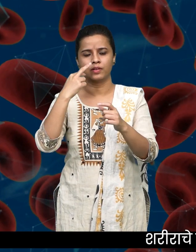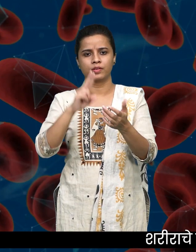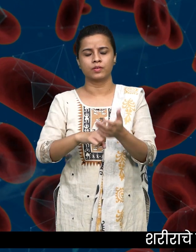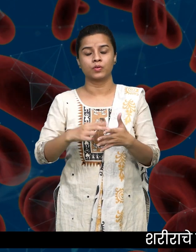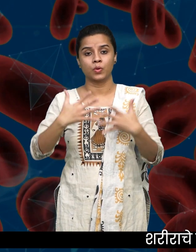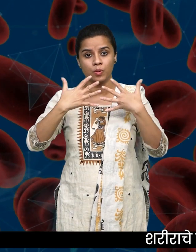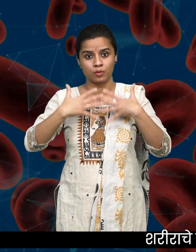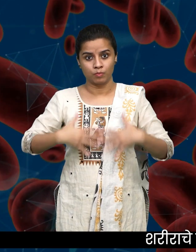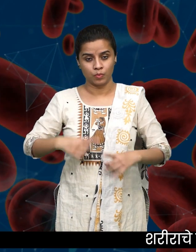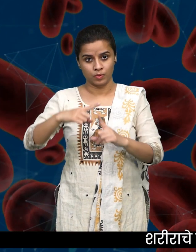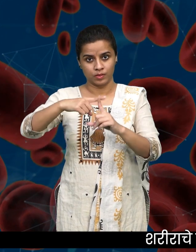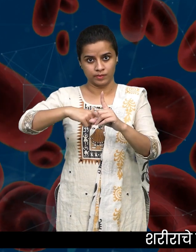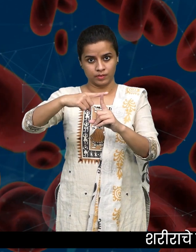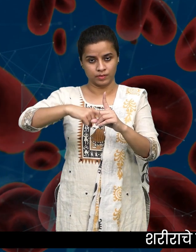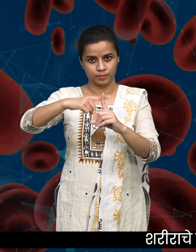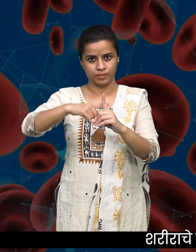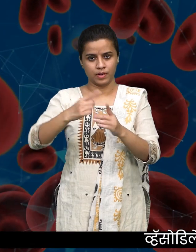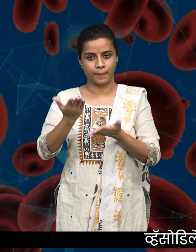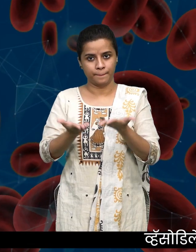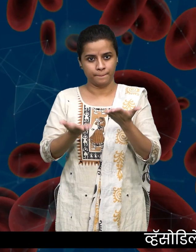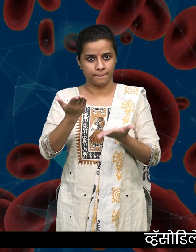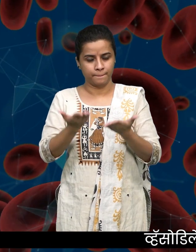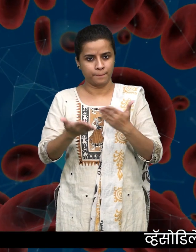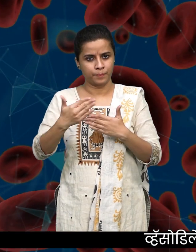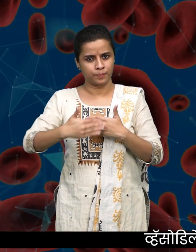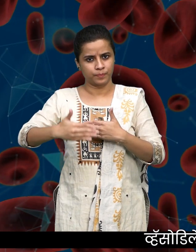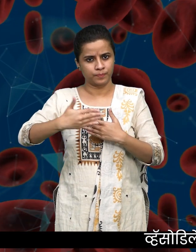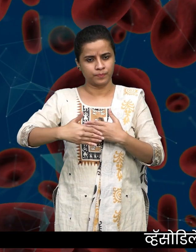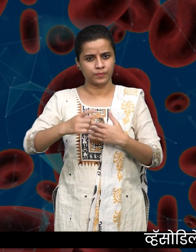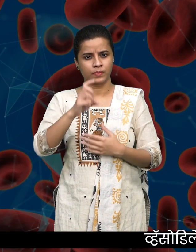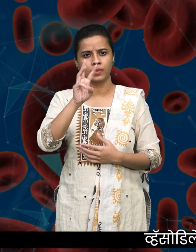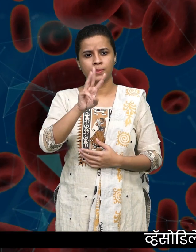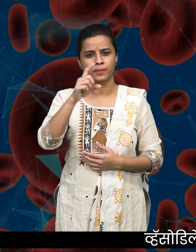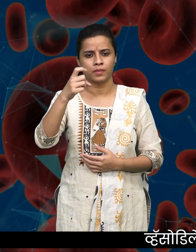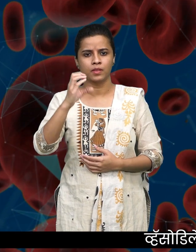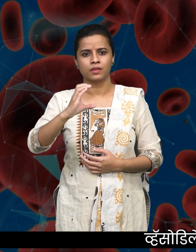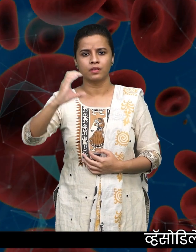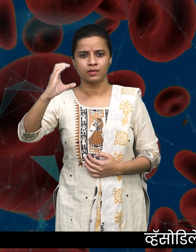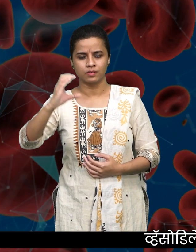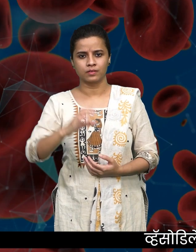शरीराचे तापमान 37°C वर व्हॅसोडिलेशन आणि स्थिर राखले जाते.